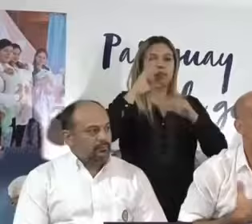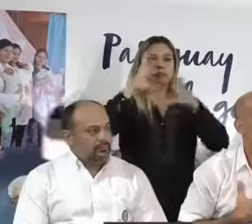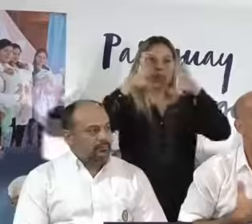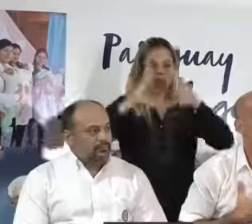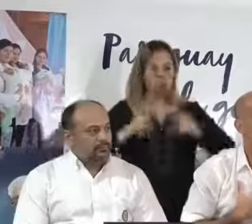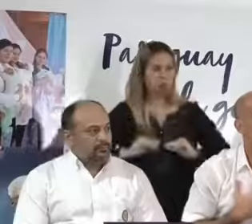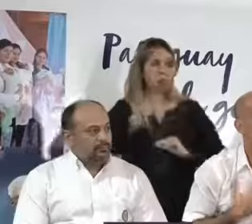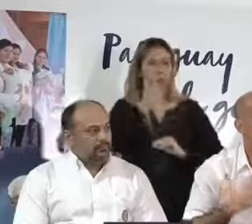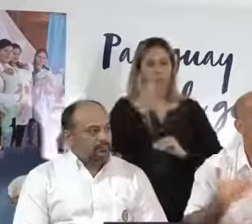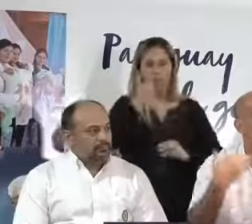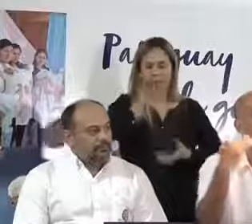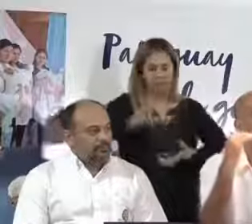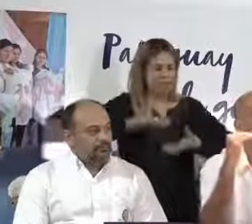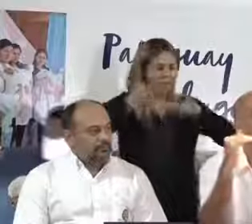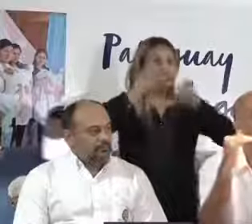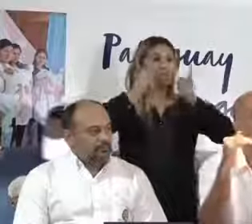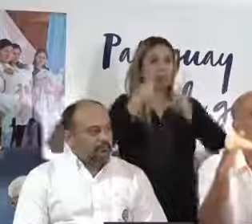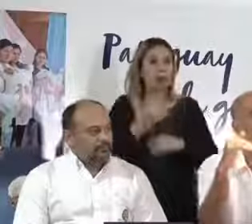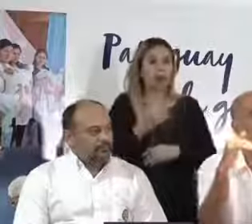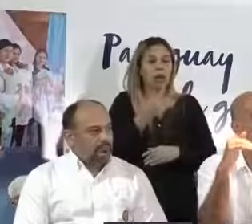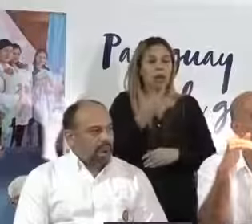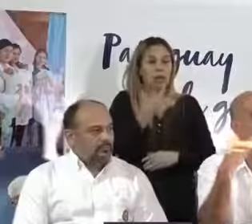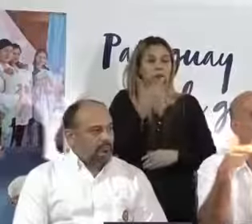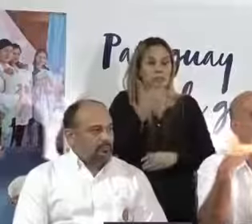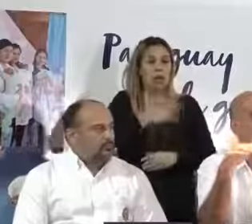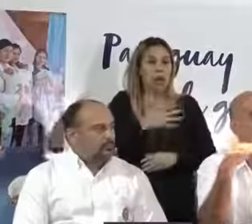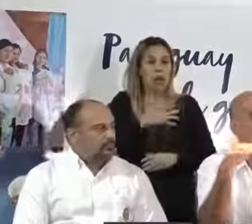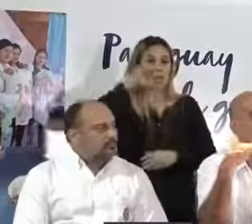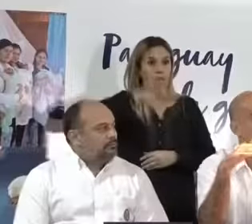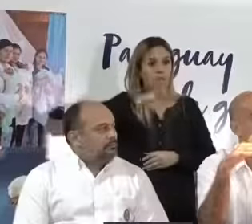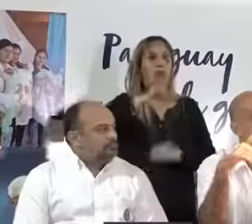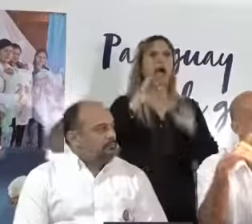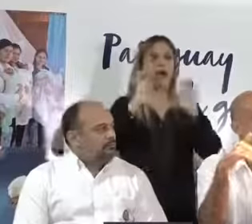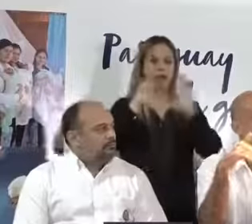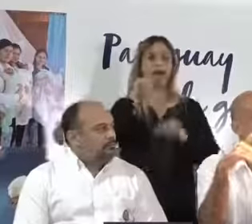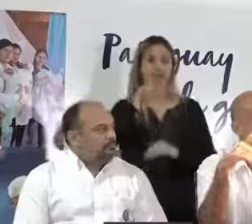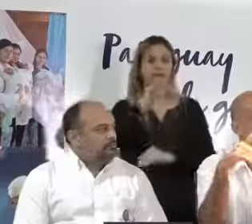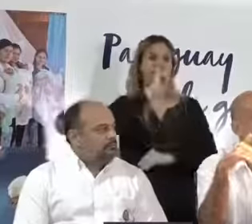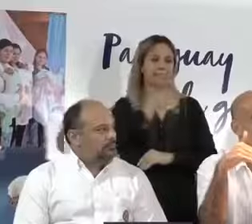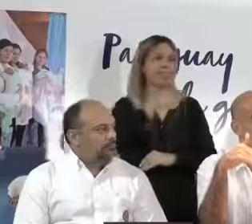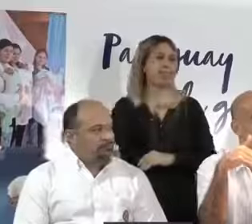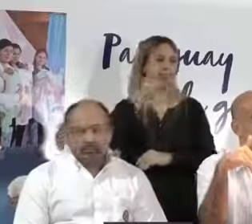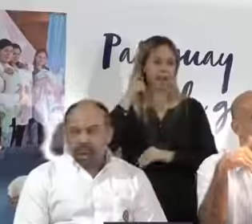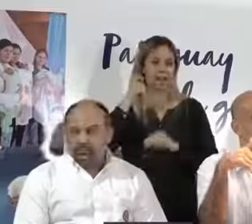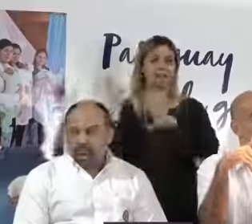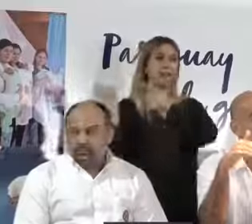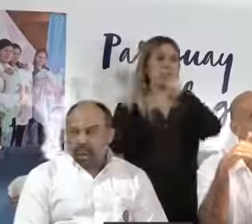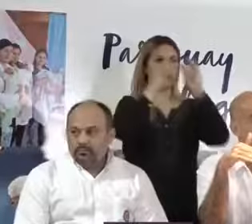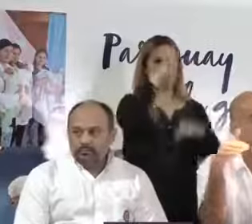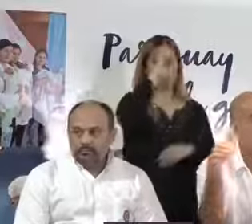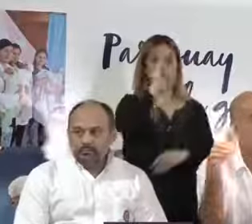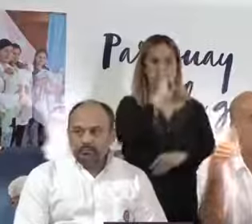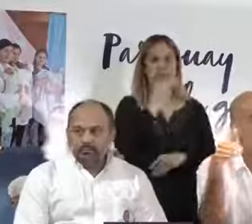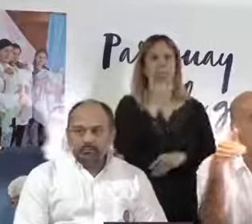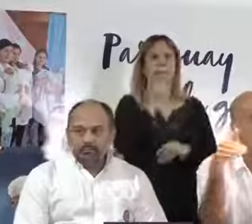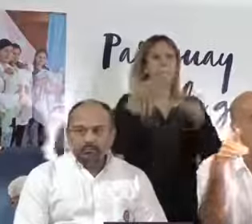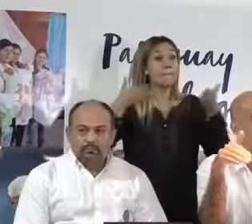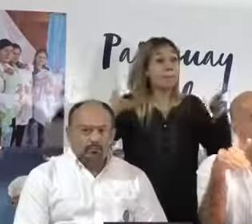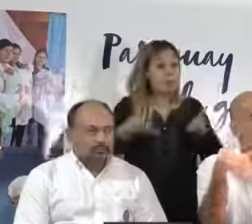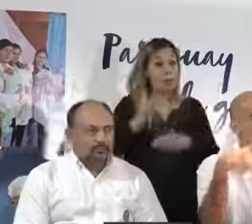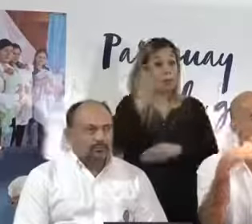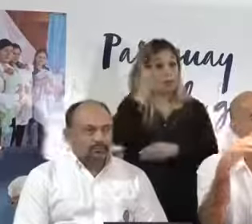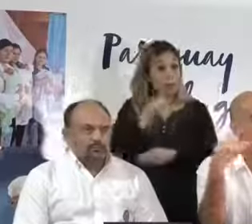respirar. Entonces, eso es lo que define un cuadro grave. En el caso de nuestro paciente, él está en franca